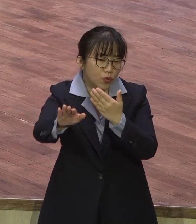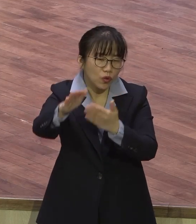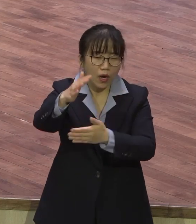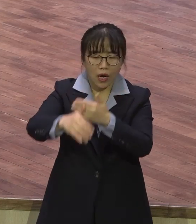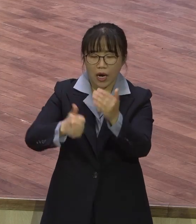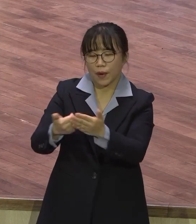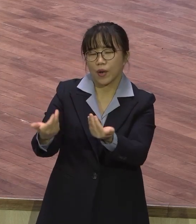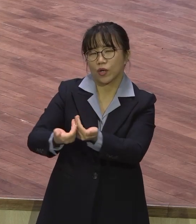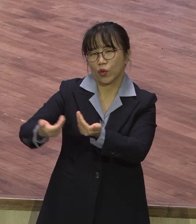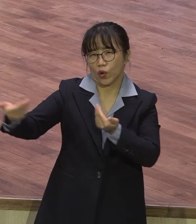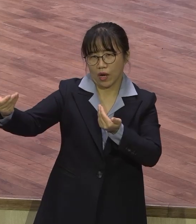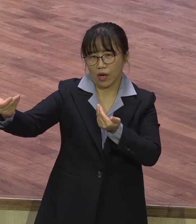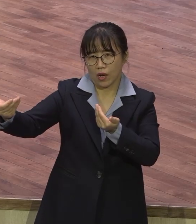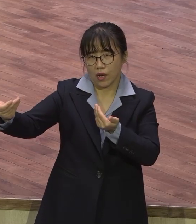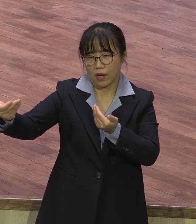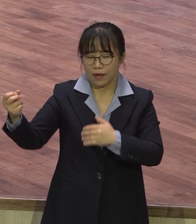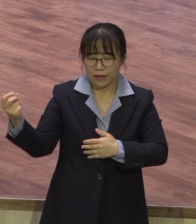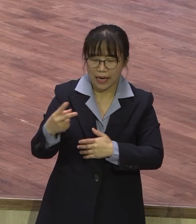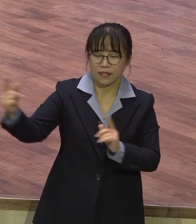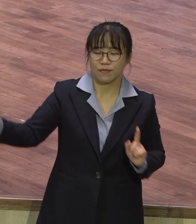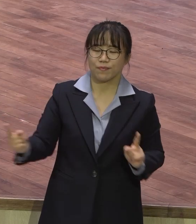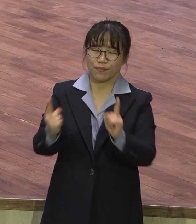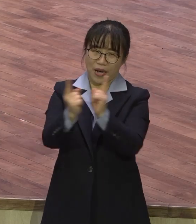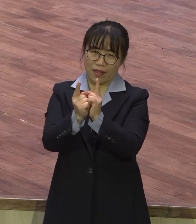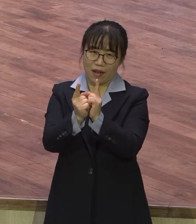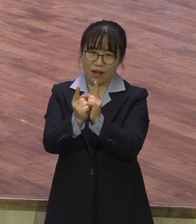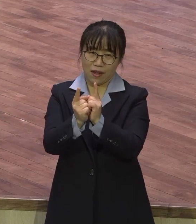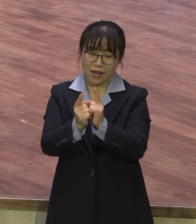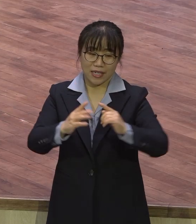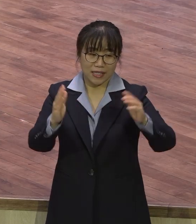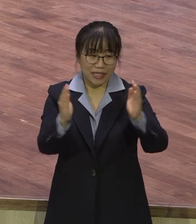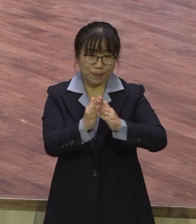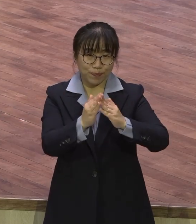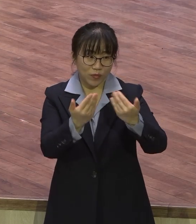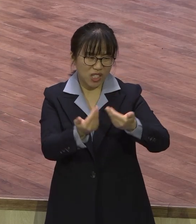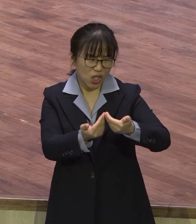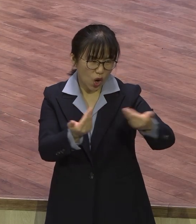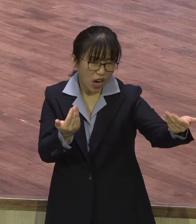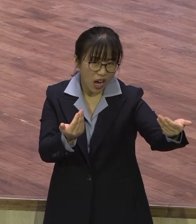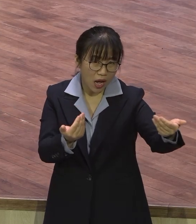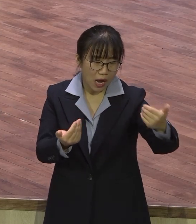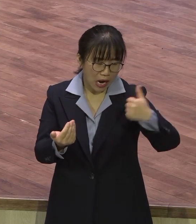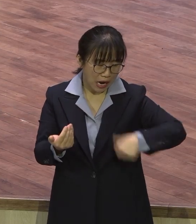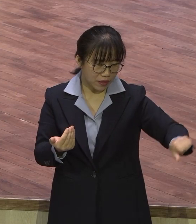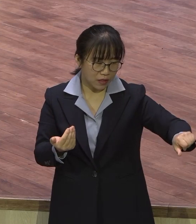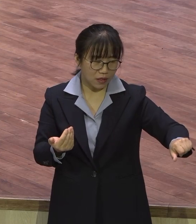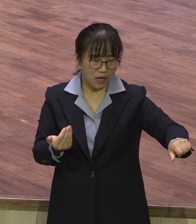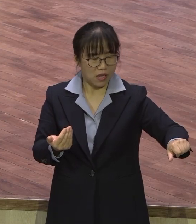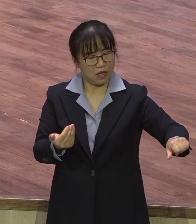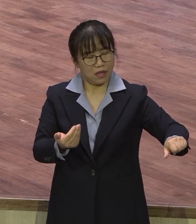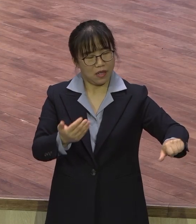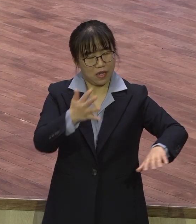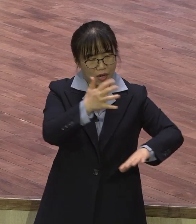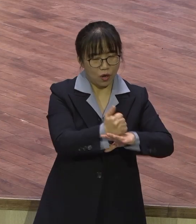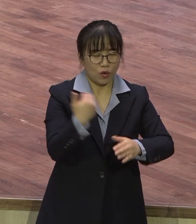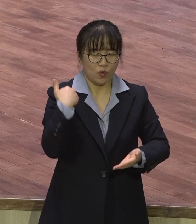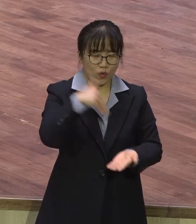만나게 되는 이 최고의 축복 집도 난 아들이 집에 들어와서 아버지와 끌어안는 그 최고의 축복 회복